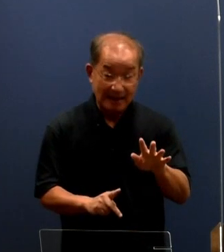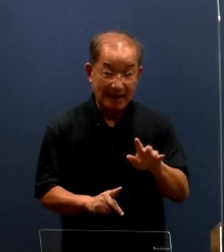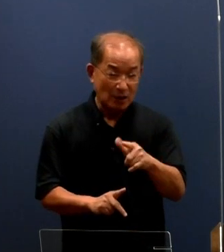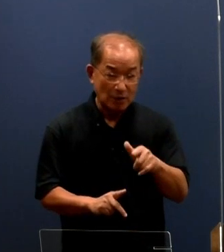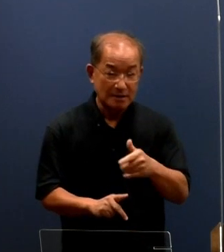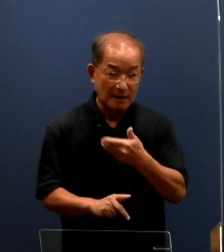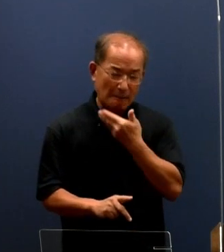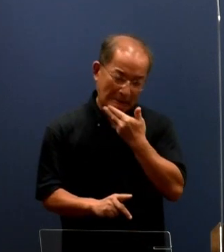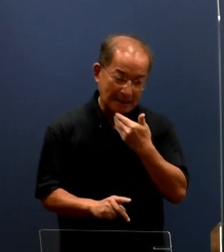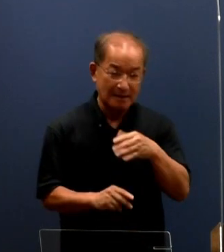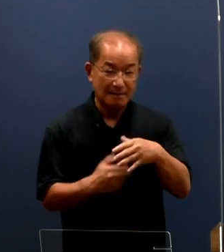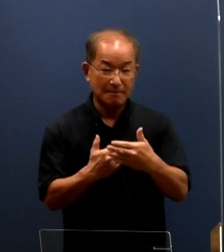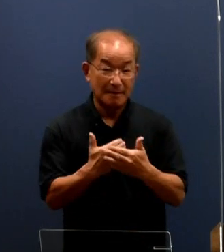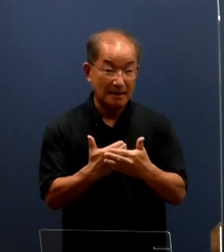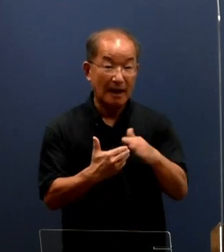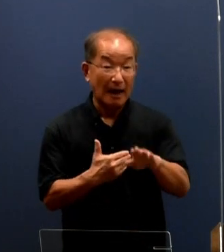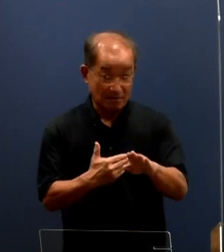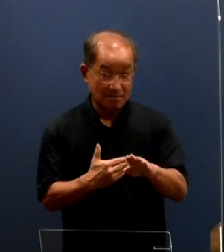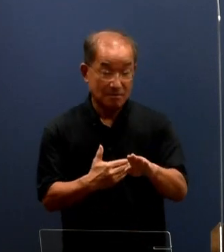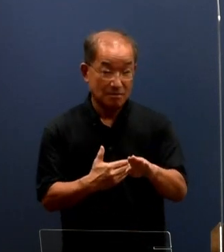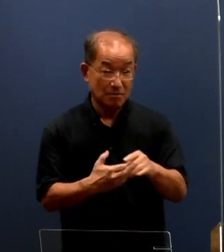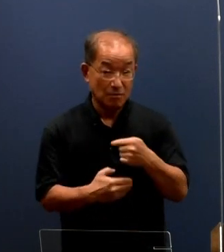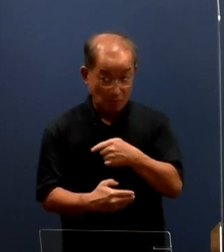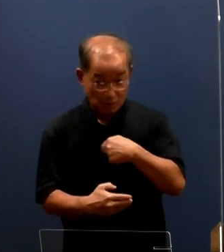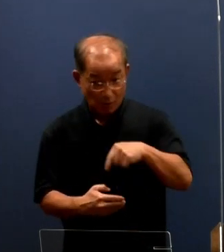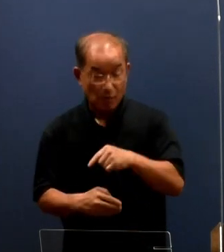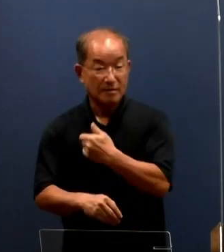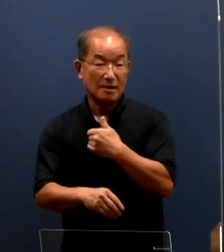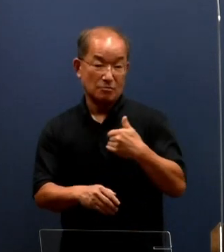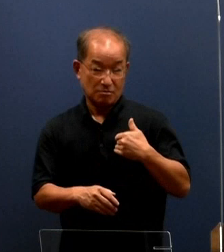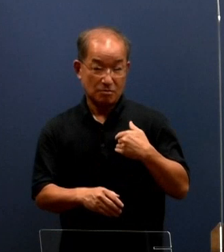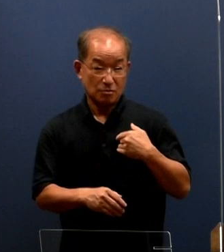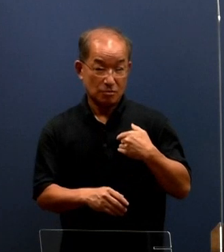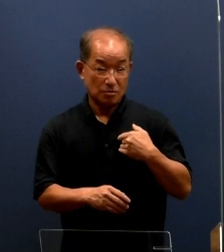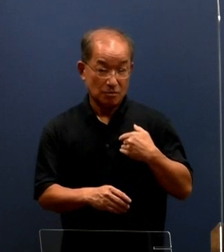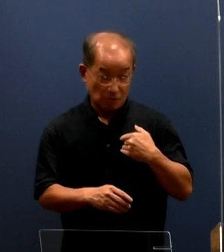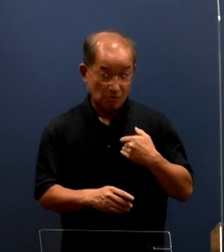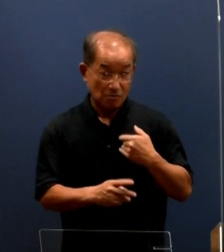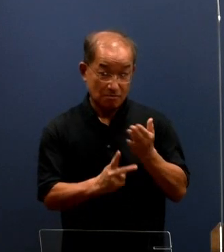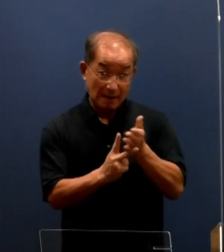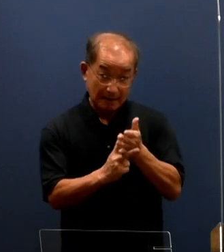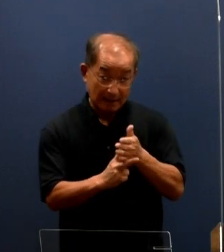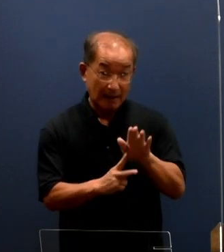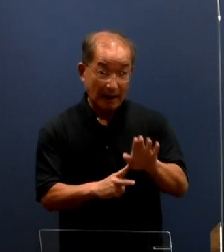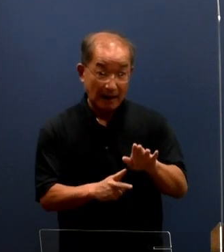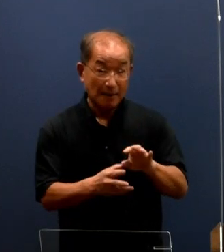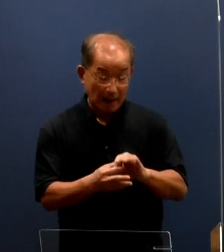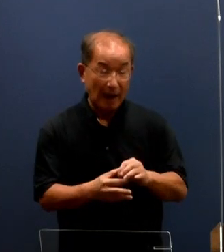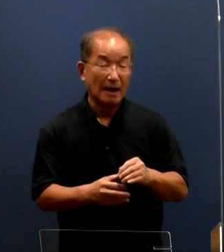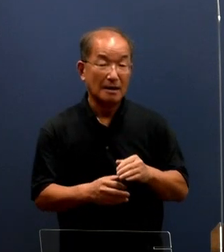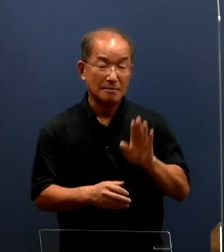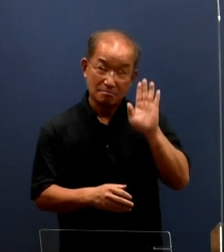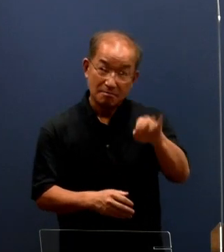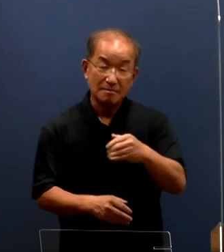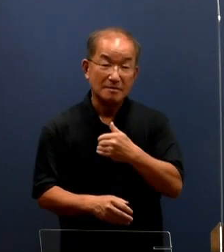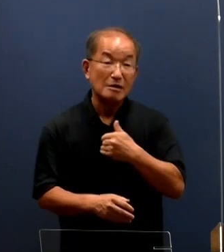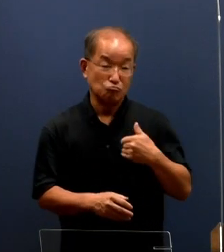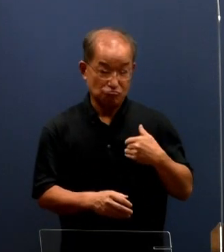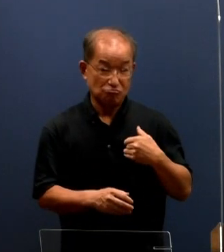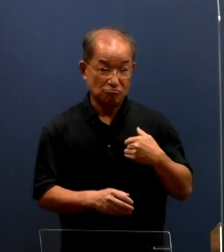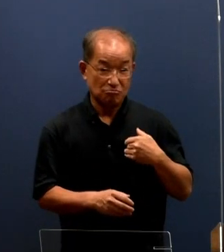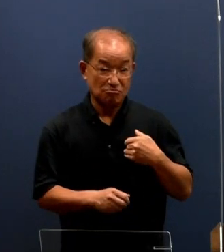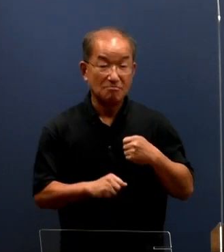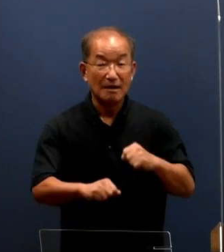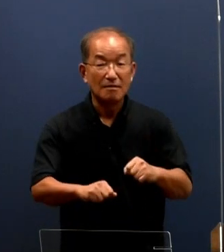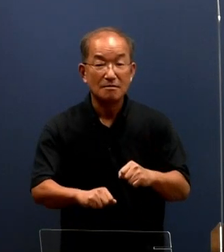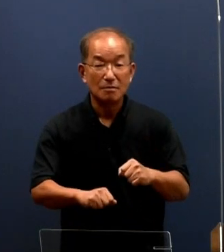というふうにその、まあ、考えられるものであれば、 やるつもりですけど、まあ、それをなんか早くやっていこうというのは、私、